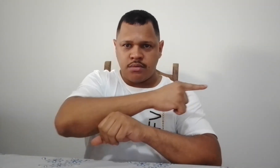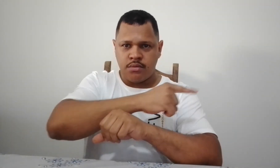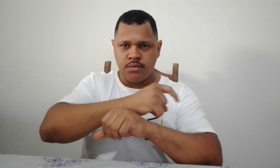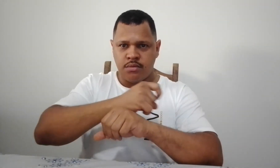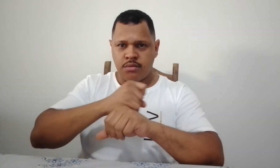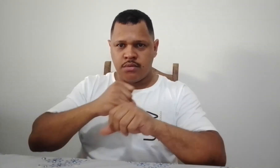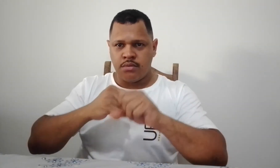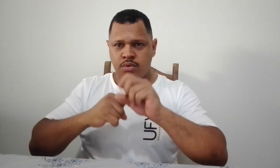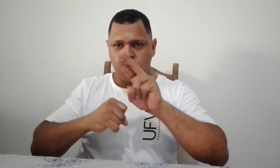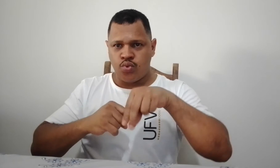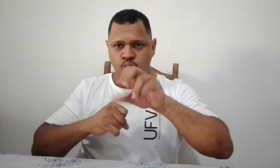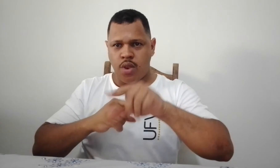E por aí vai.